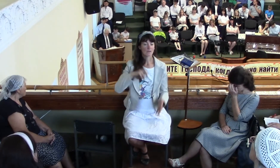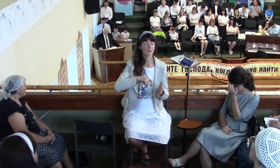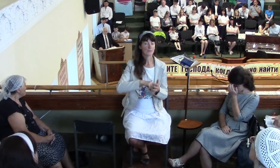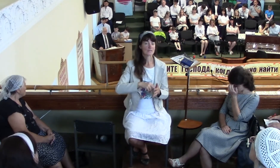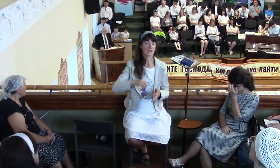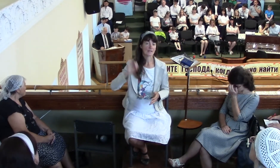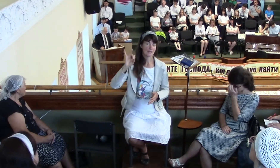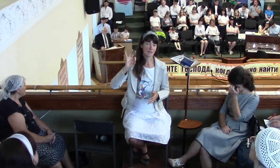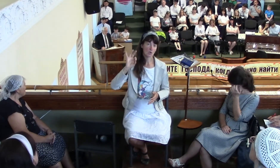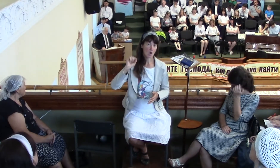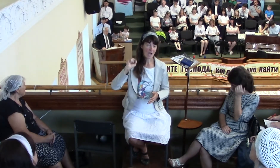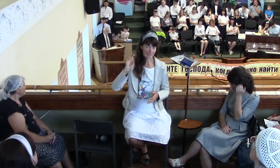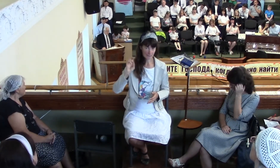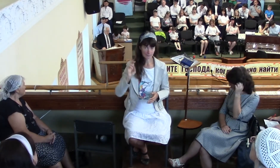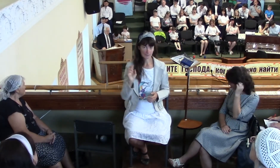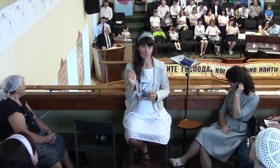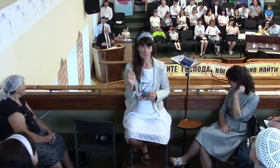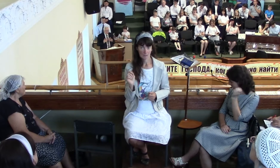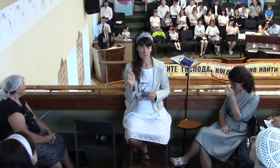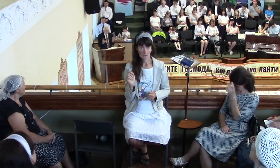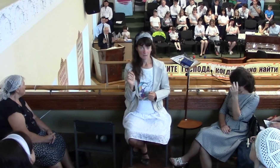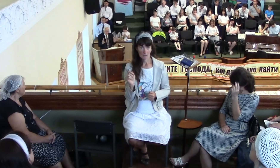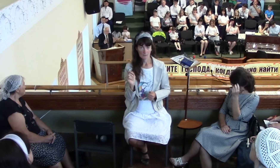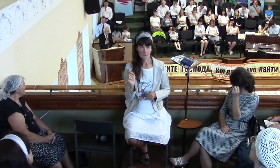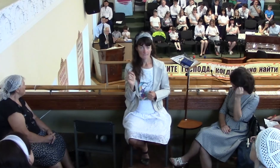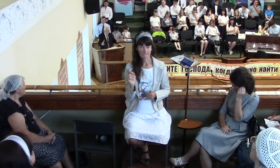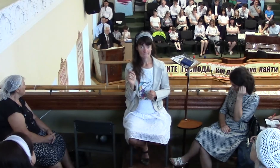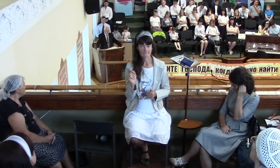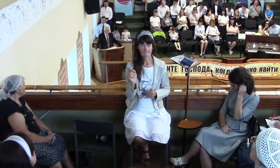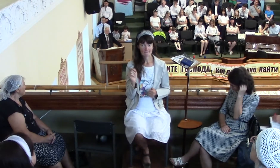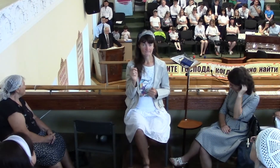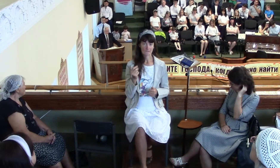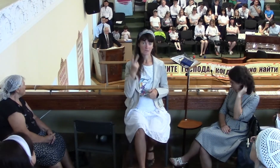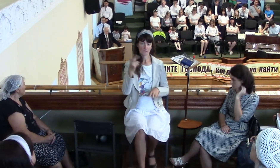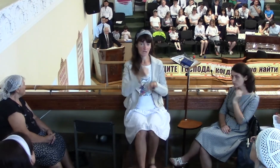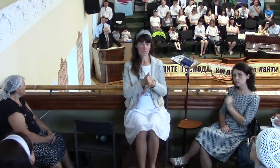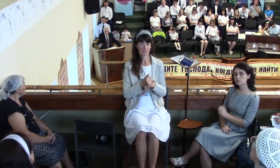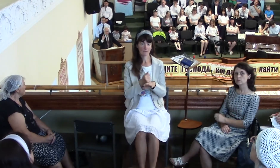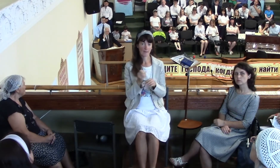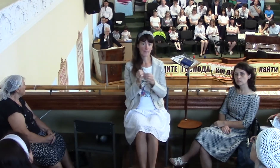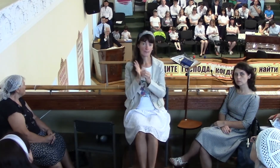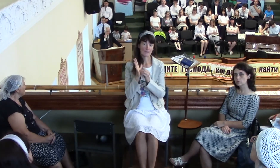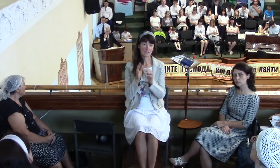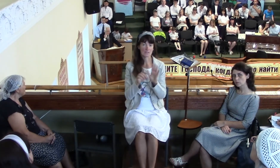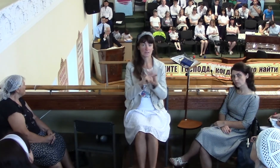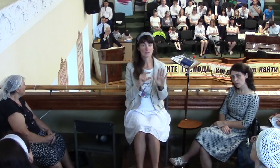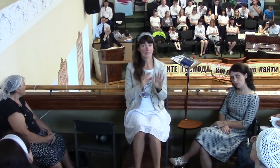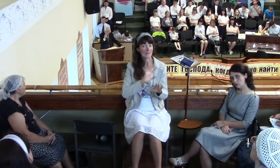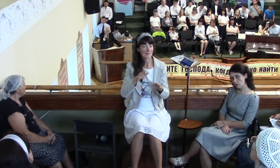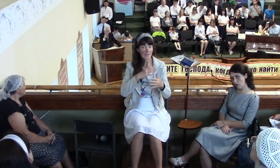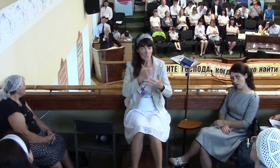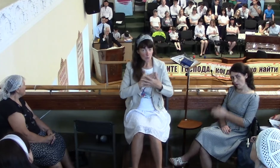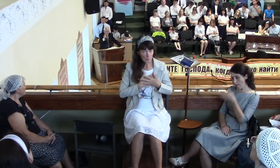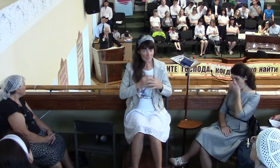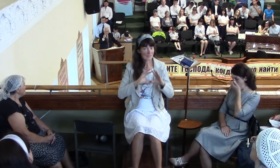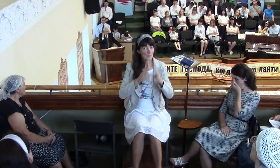2 глава, 15-16 стих. Вот как проверить, любим ли мы Господа. Не любите мира, не того, что в